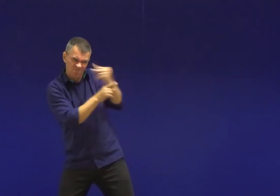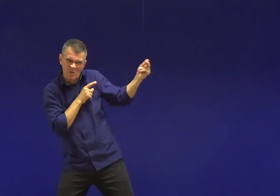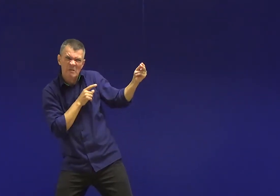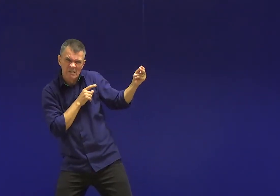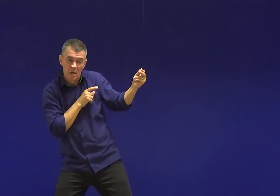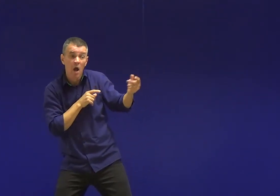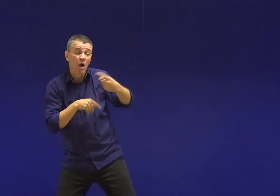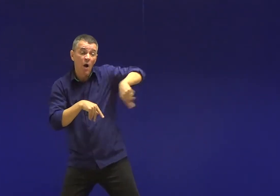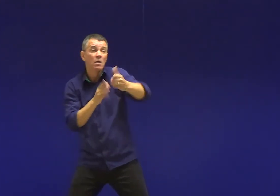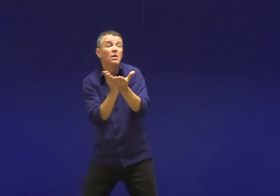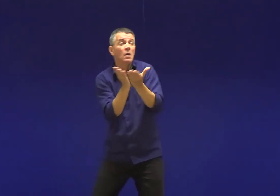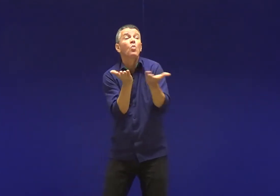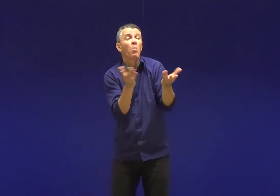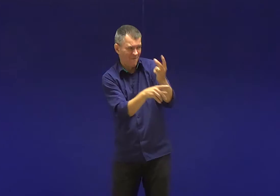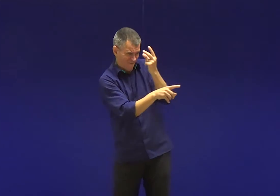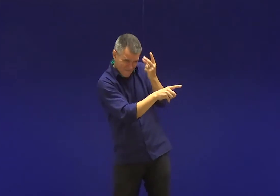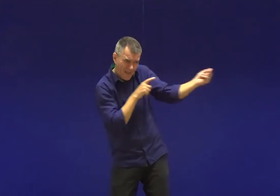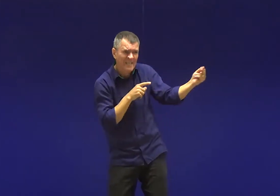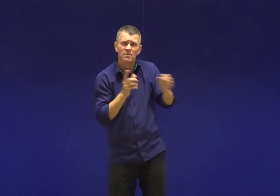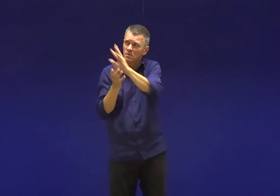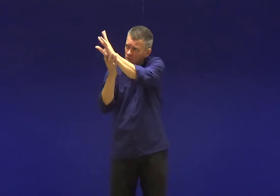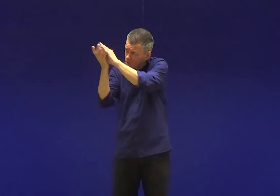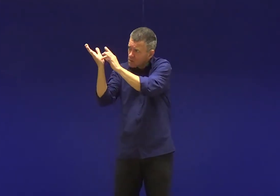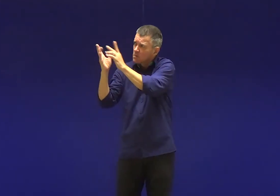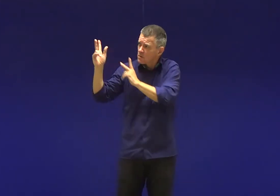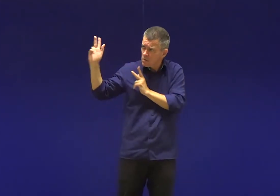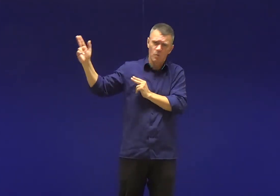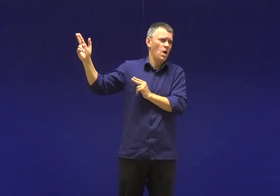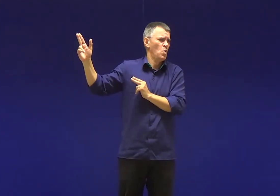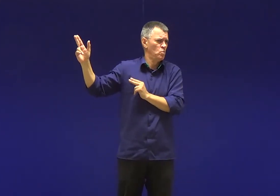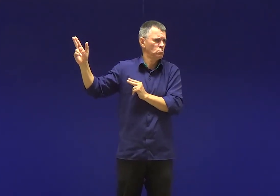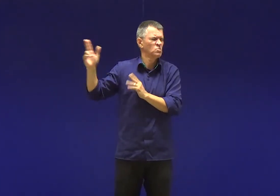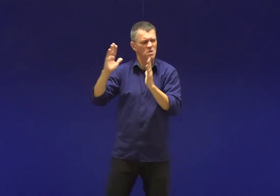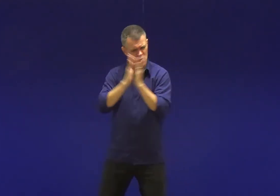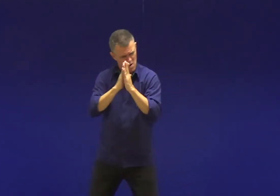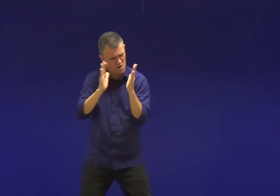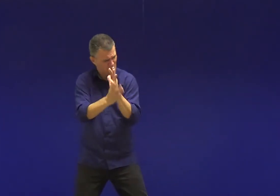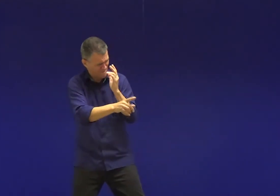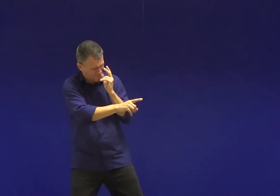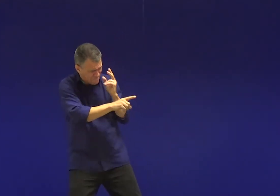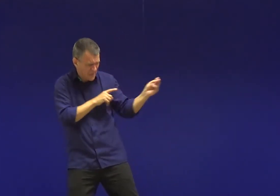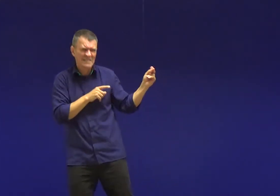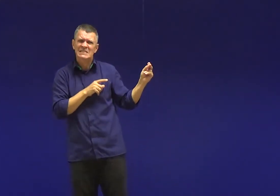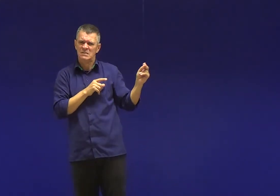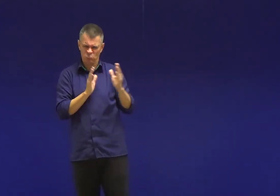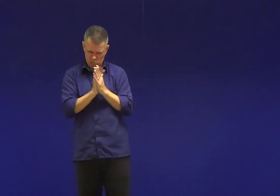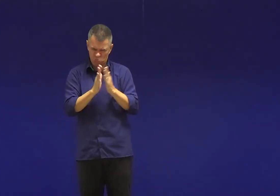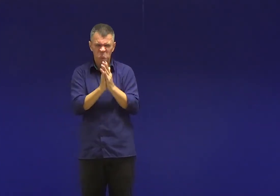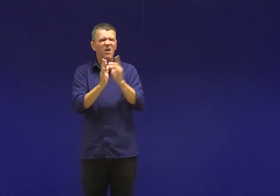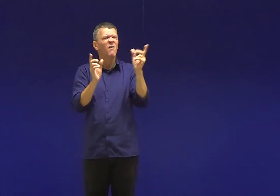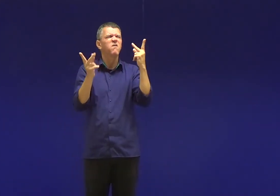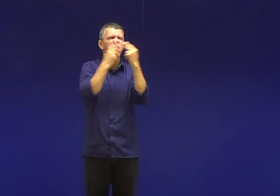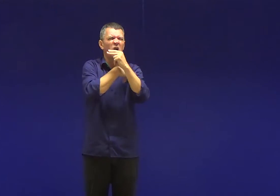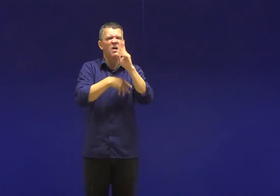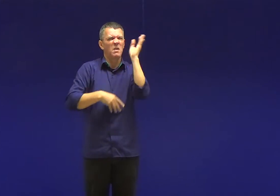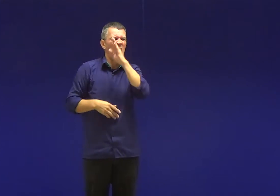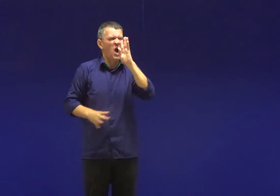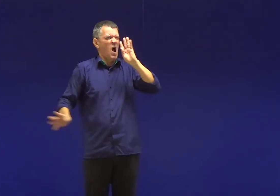Porque Jesus suportou a tentação. Mas e vocês? Os executores de Jesus vençam o mal